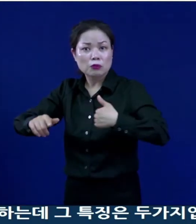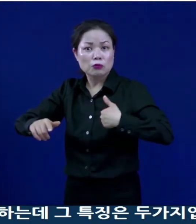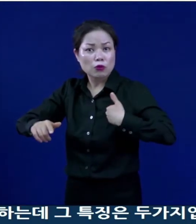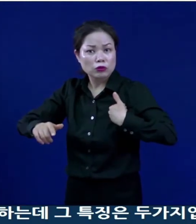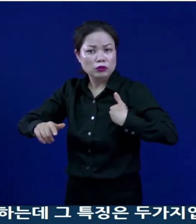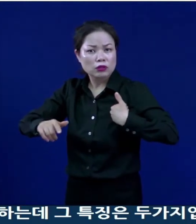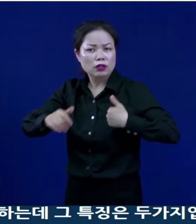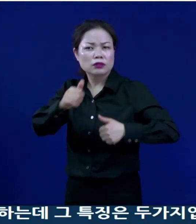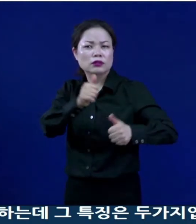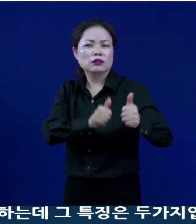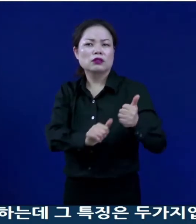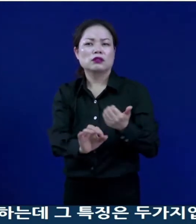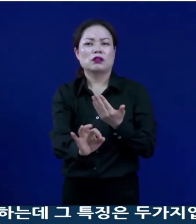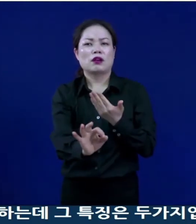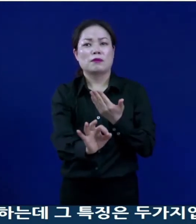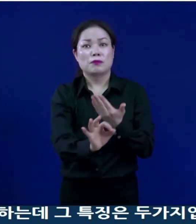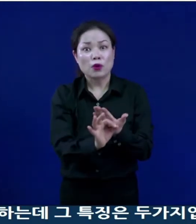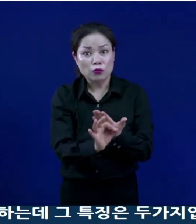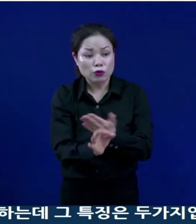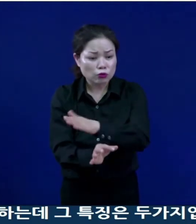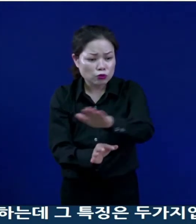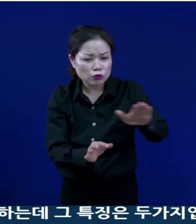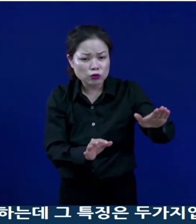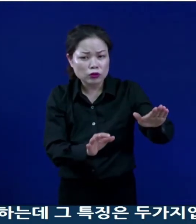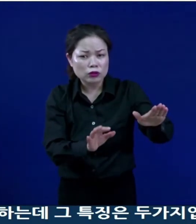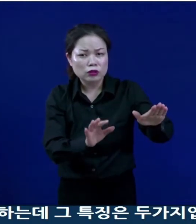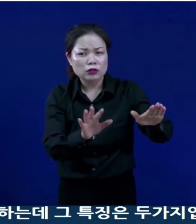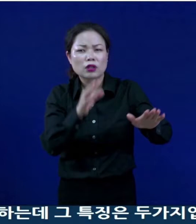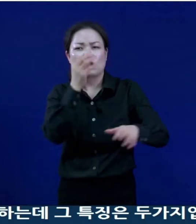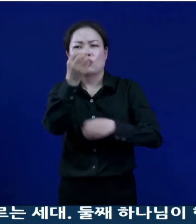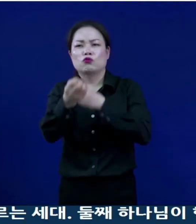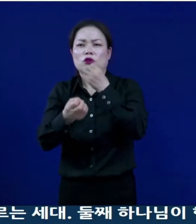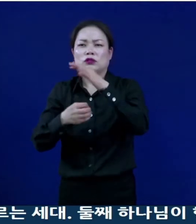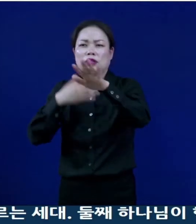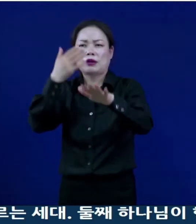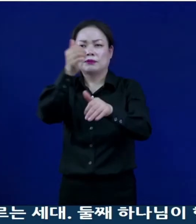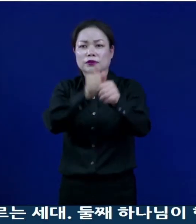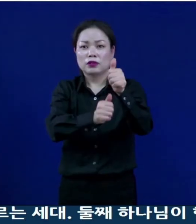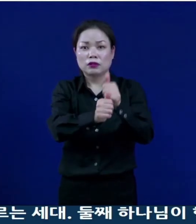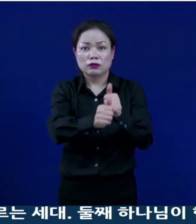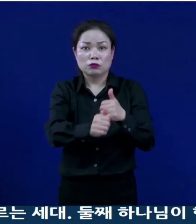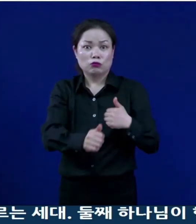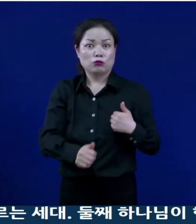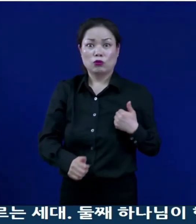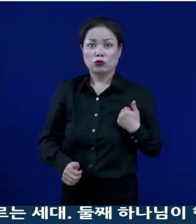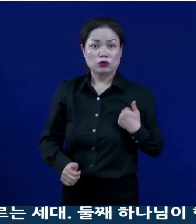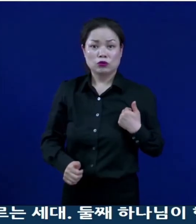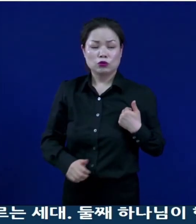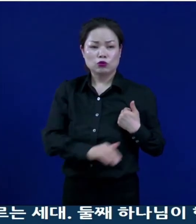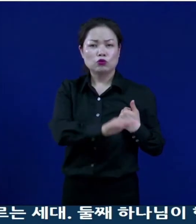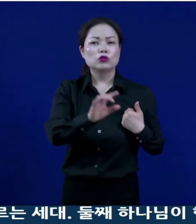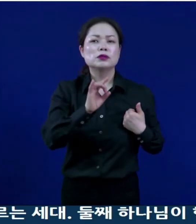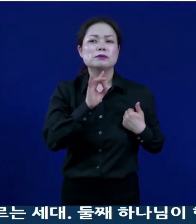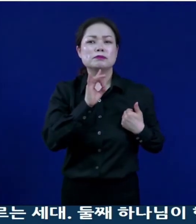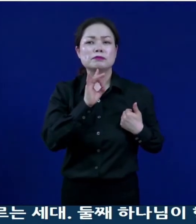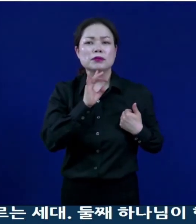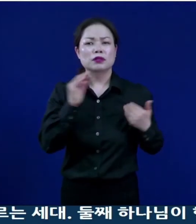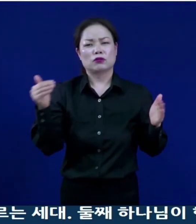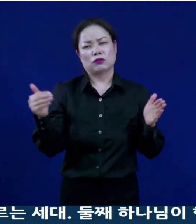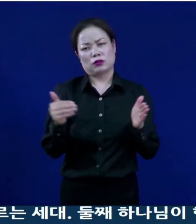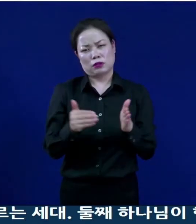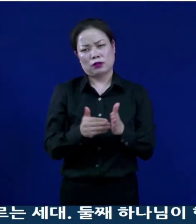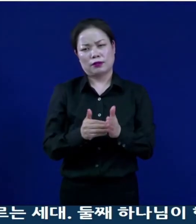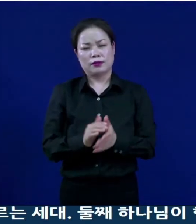못하는 세대가 된다면 우리의 그 고백은 다음 세대는 모르는 우리만의 고백이 되는